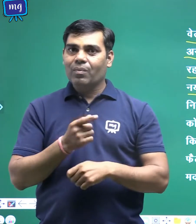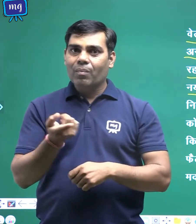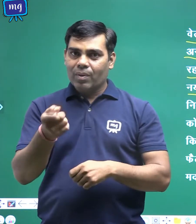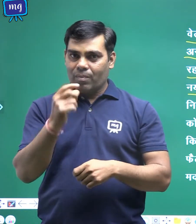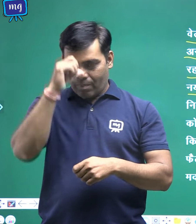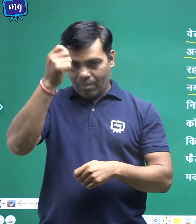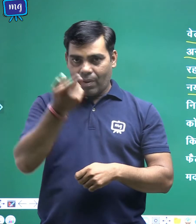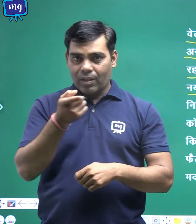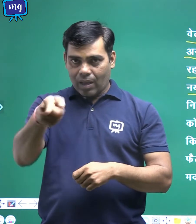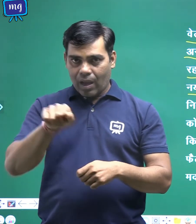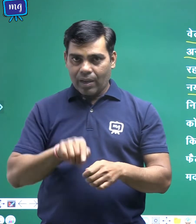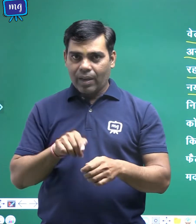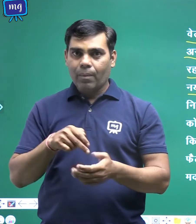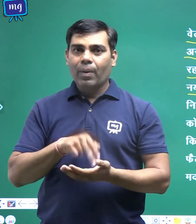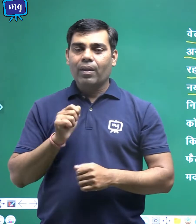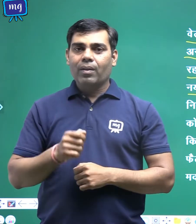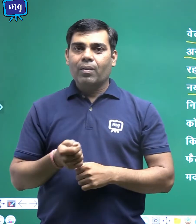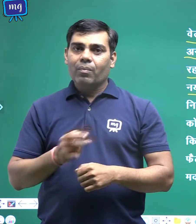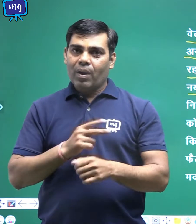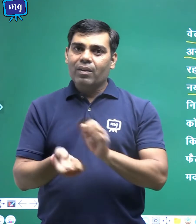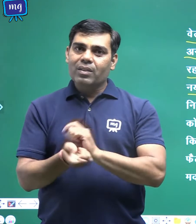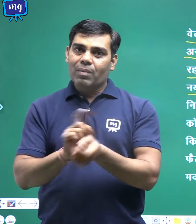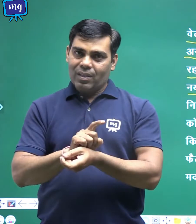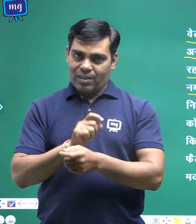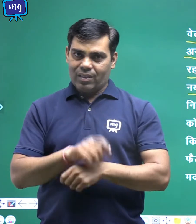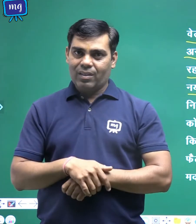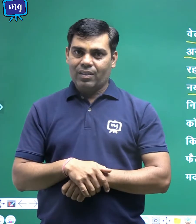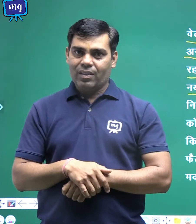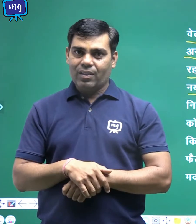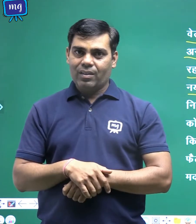पर मार्गरेट से बदलकर